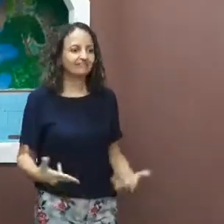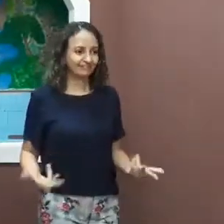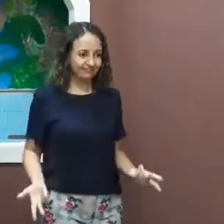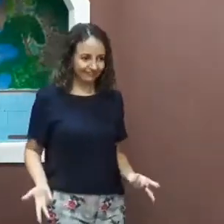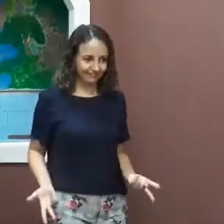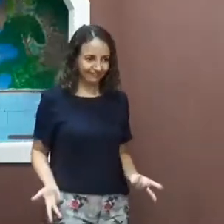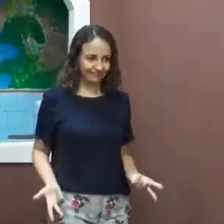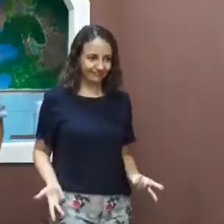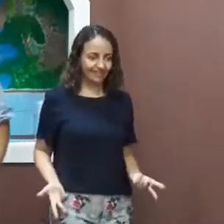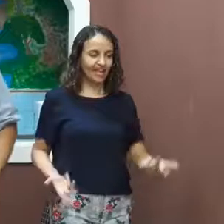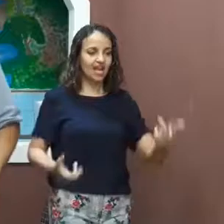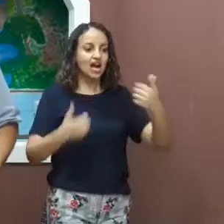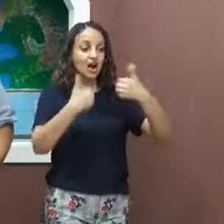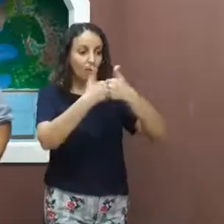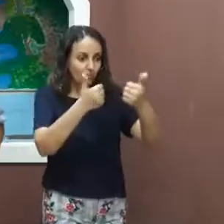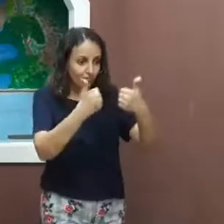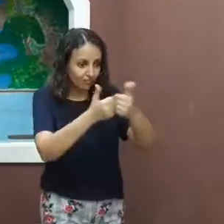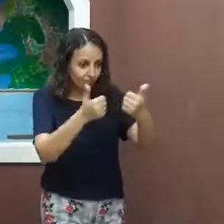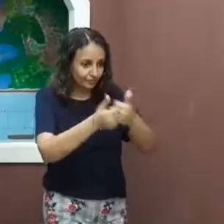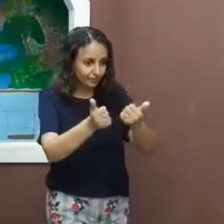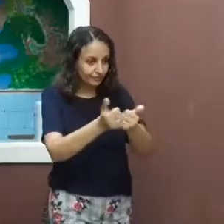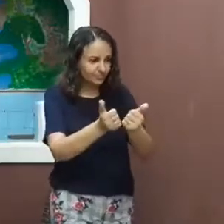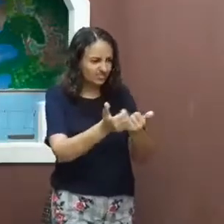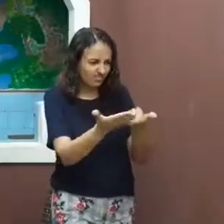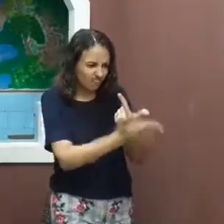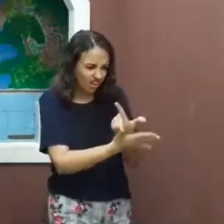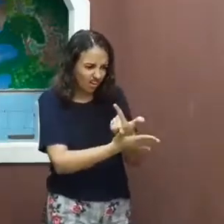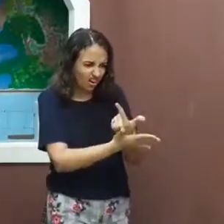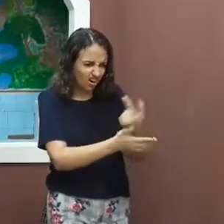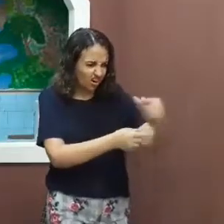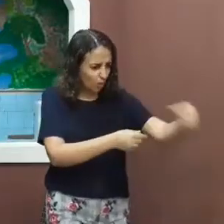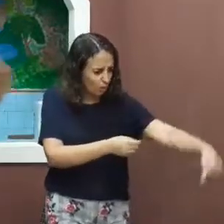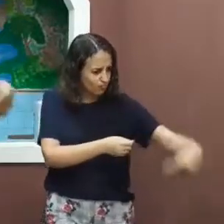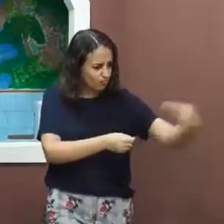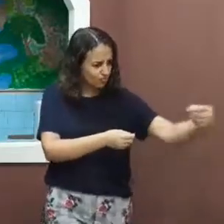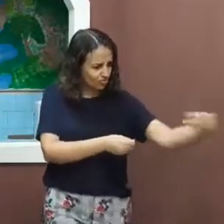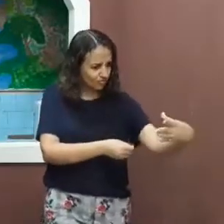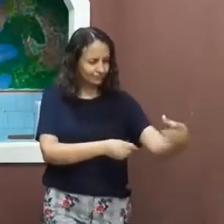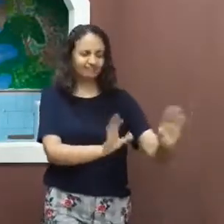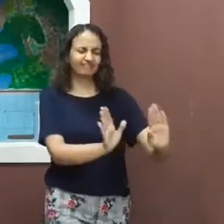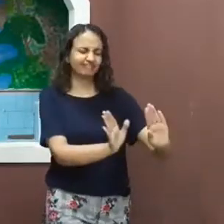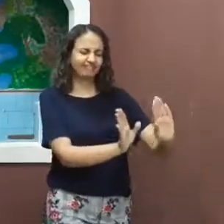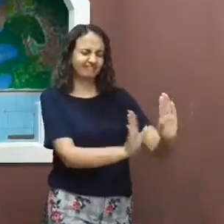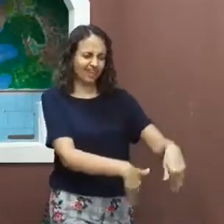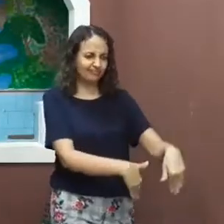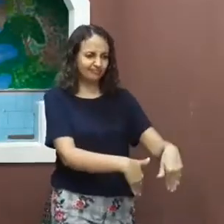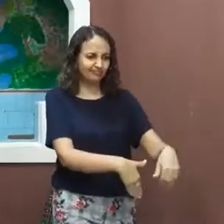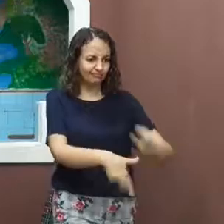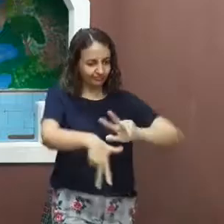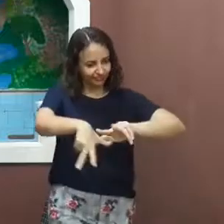ônibus que buscava a criança, ele está fazendo a mesma coisa que Herodes.